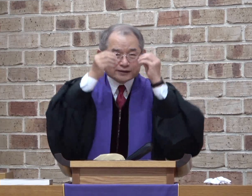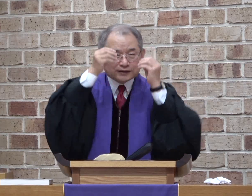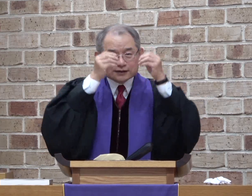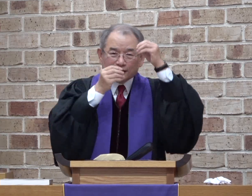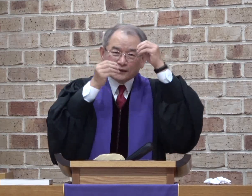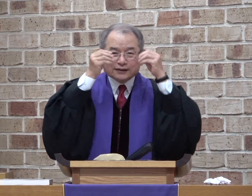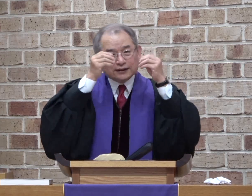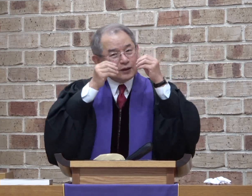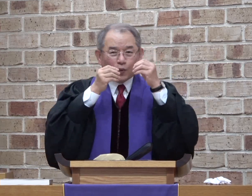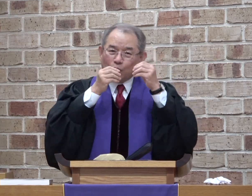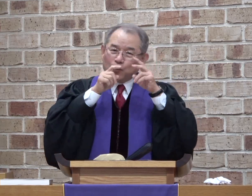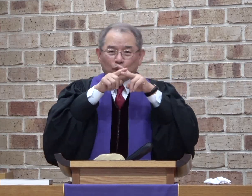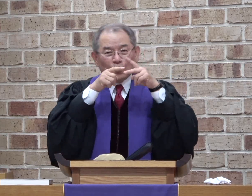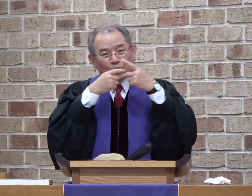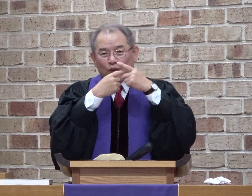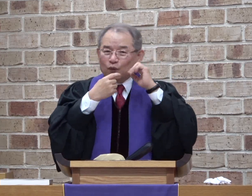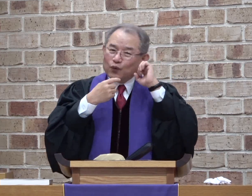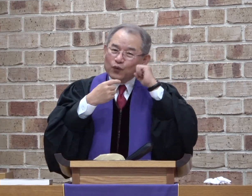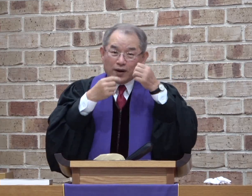때문에 글보다는